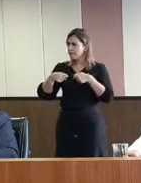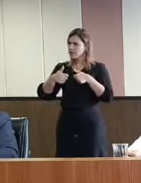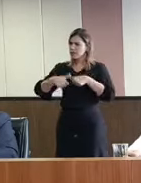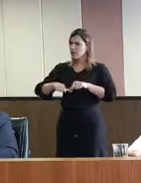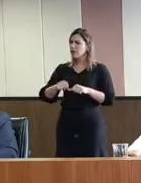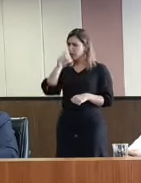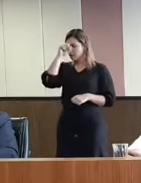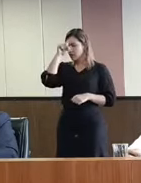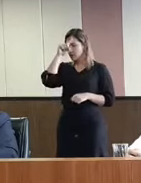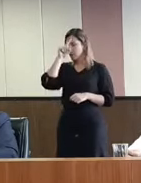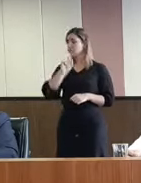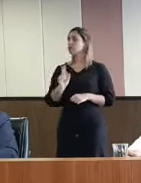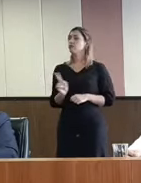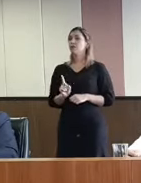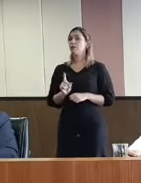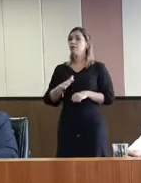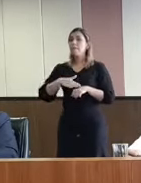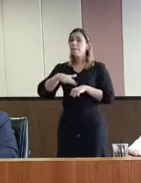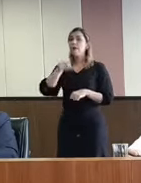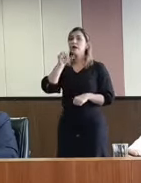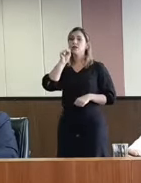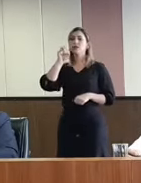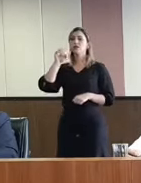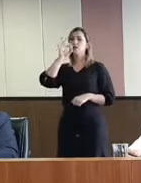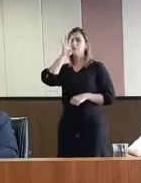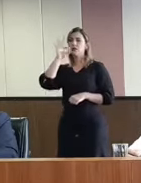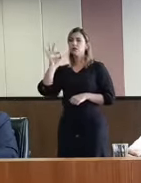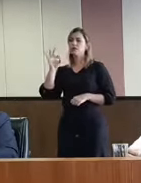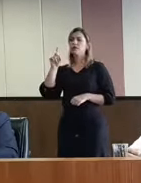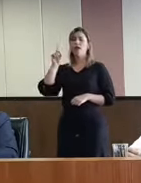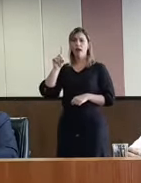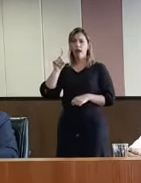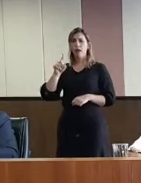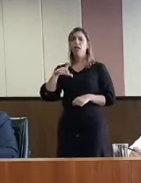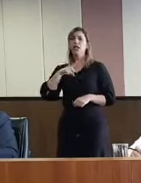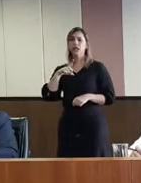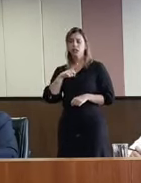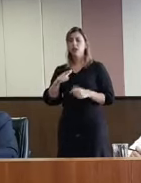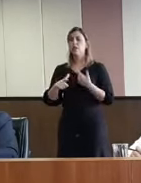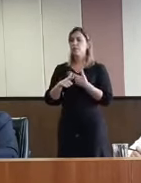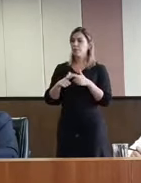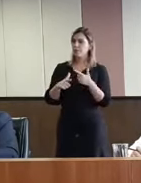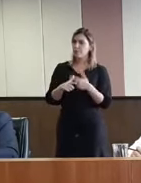hospitalar. Praticamente 80% da população que vier a ser